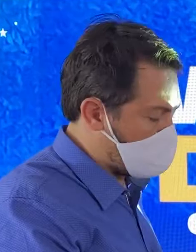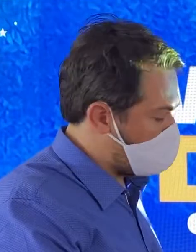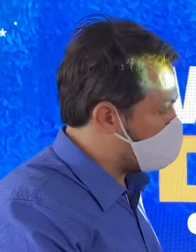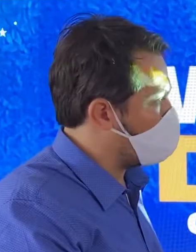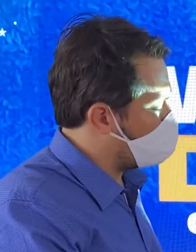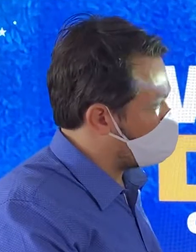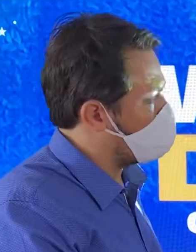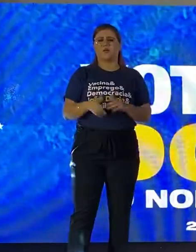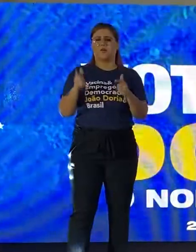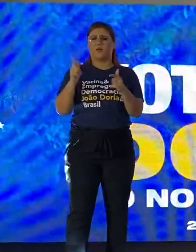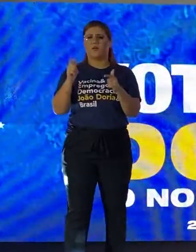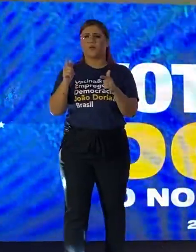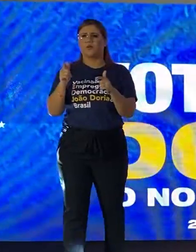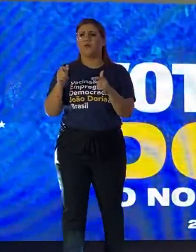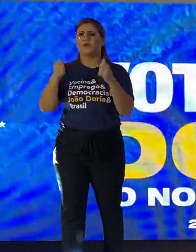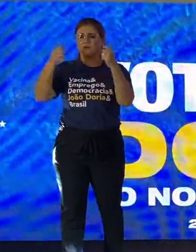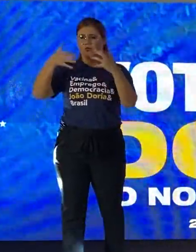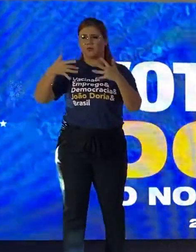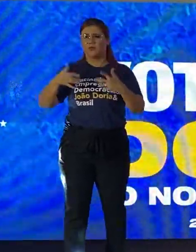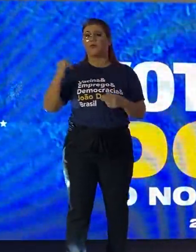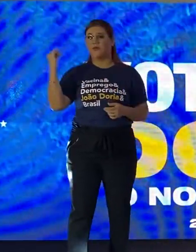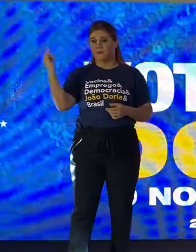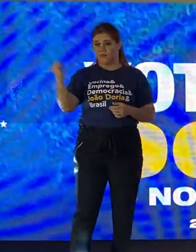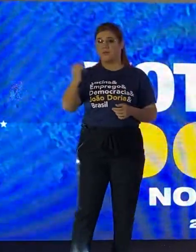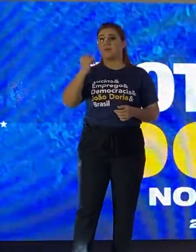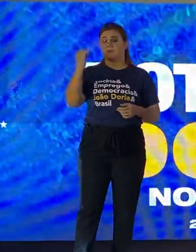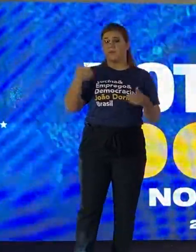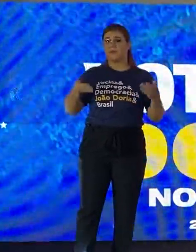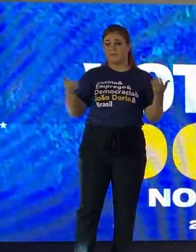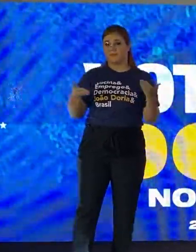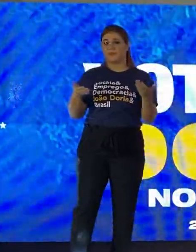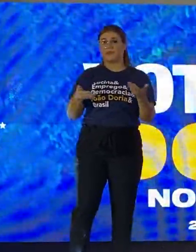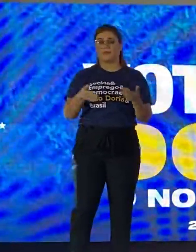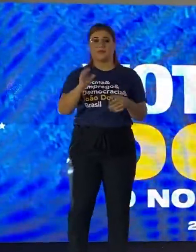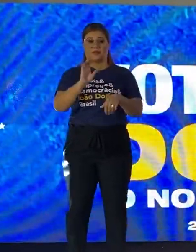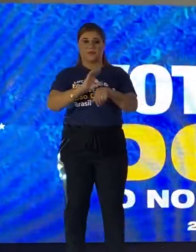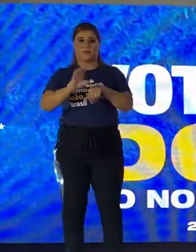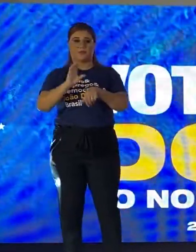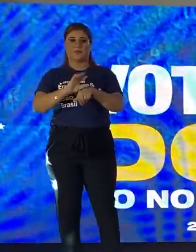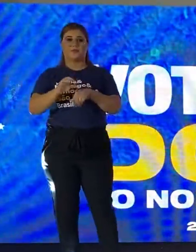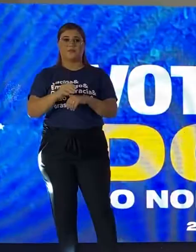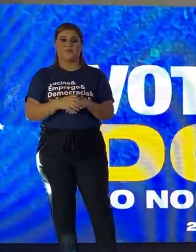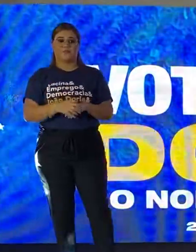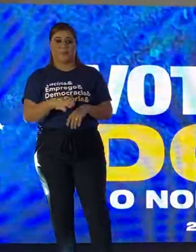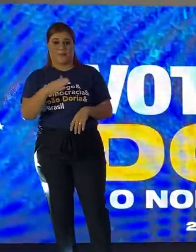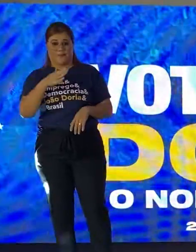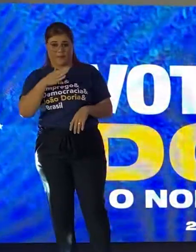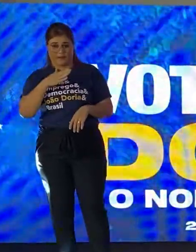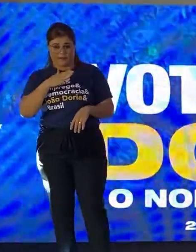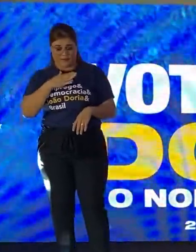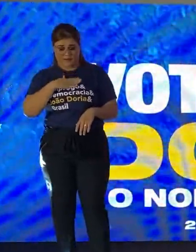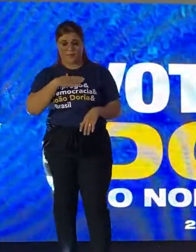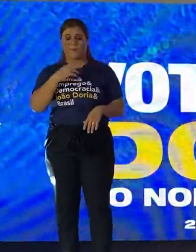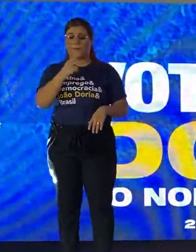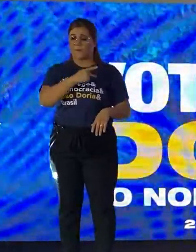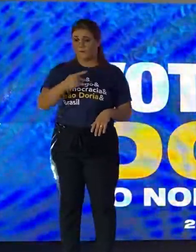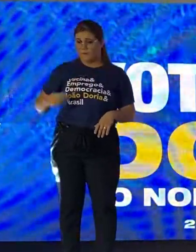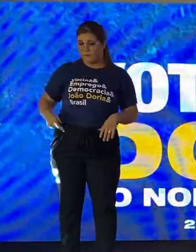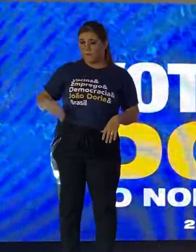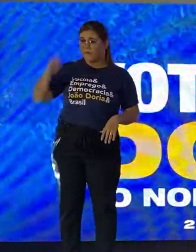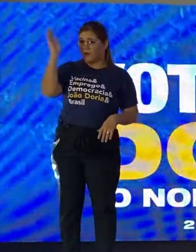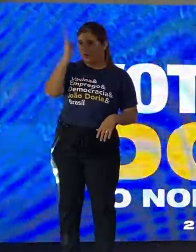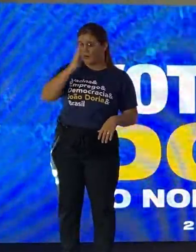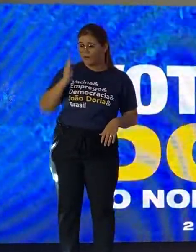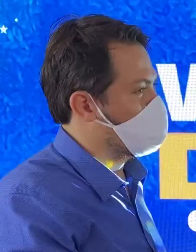São Paulo, como governador do estado, e que veio aqui apresentar, inclusive, propostas para tirar o Brasil do marasmo, né,